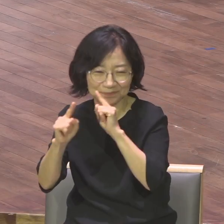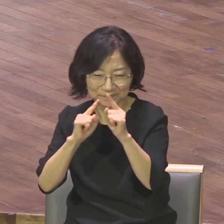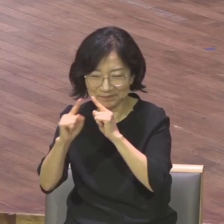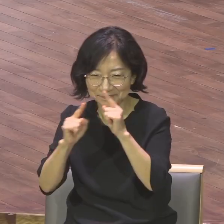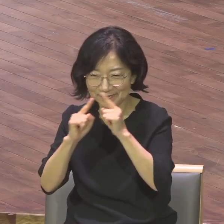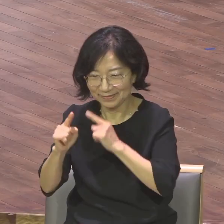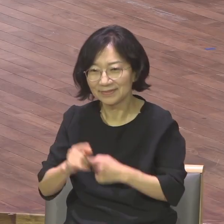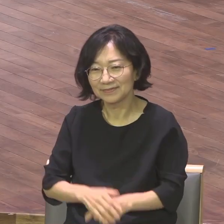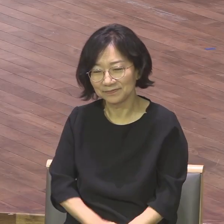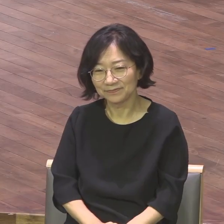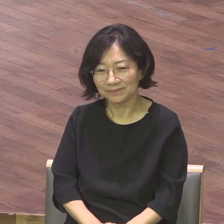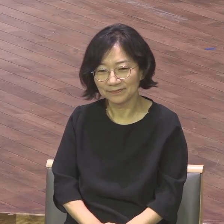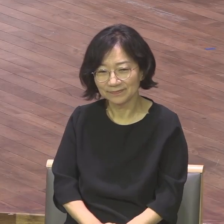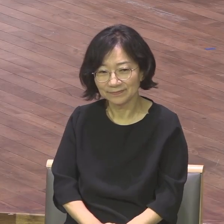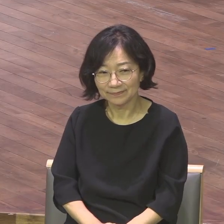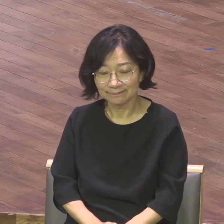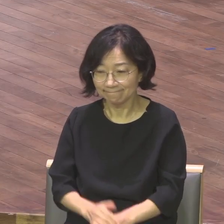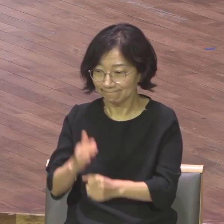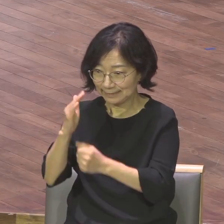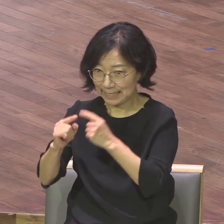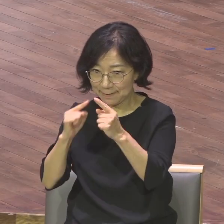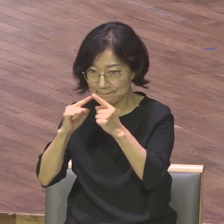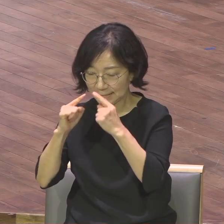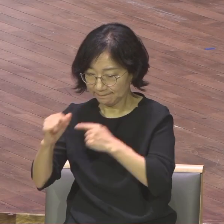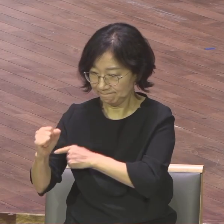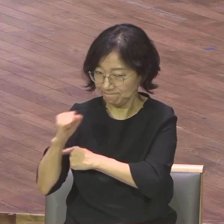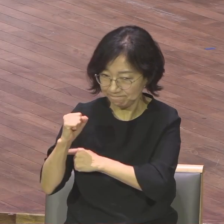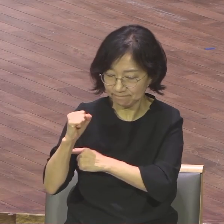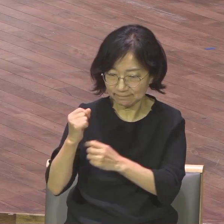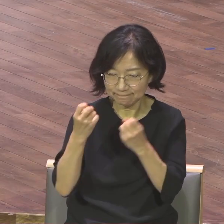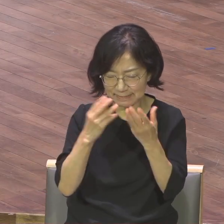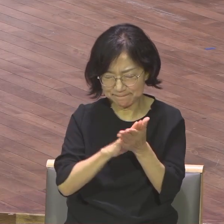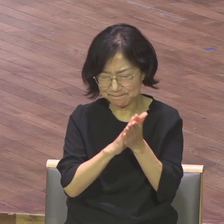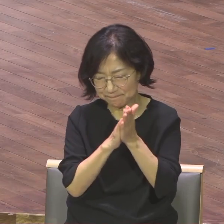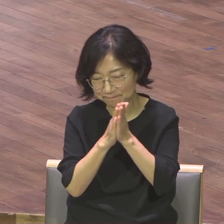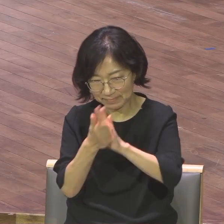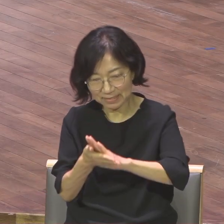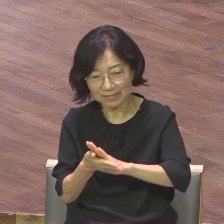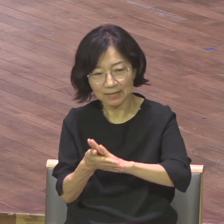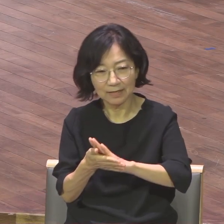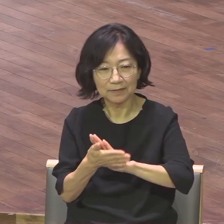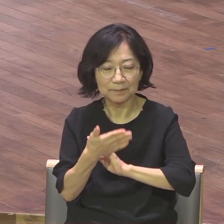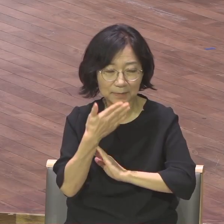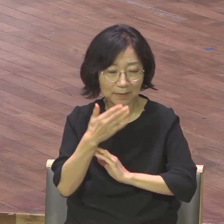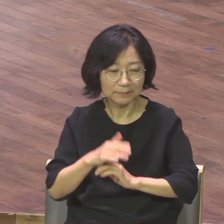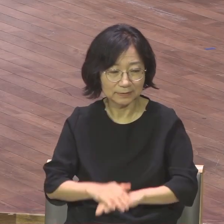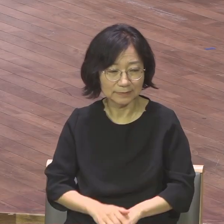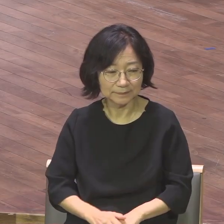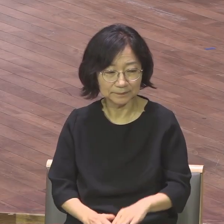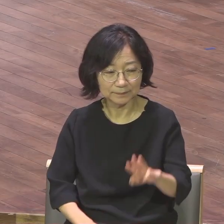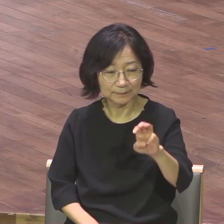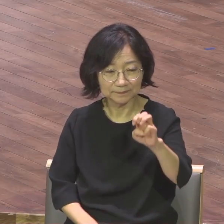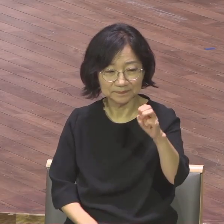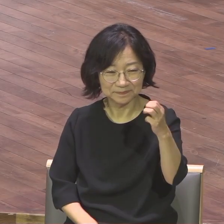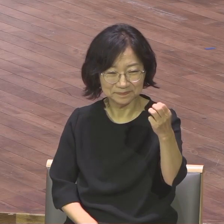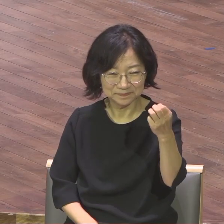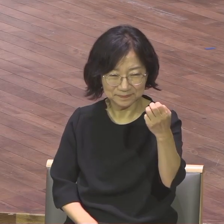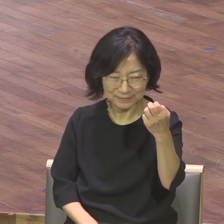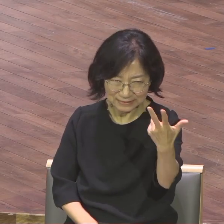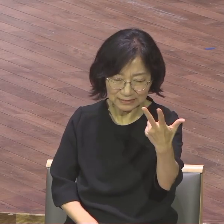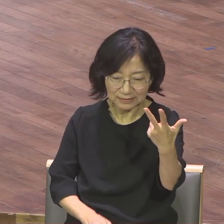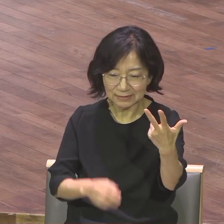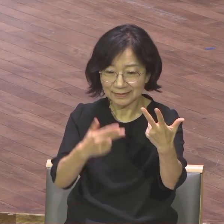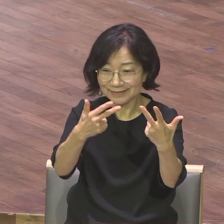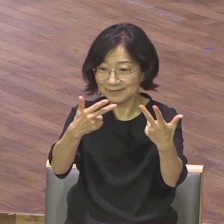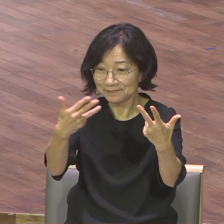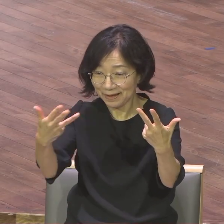말씀의 생명 역사가 시작이 된다. 본문 7절 8절 보면요, 에스겔이 하나님